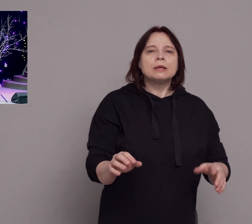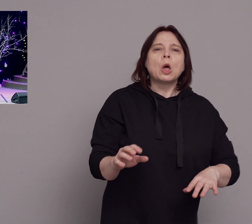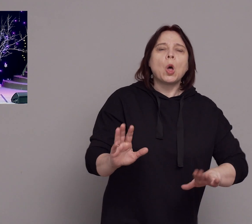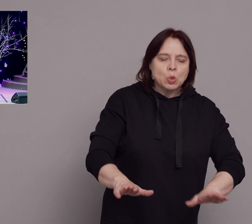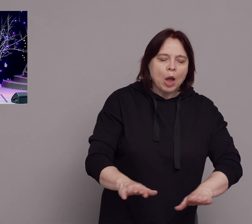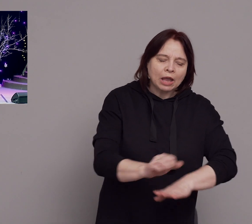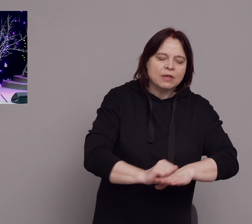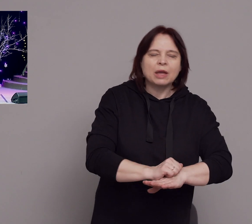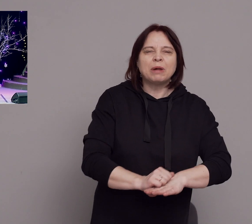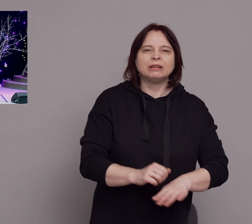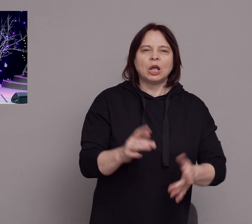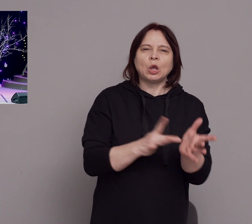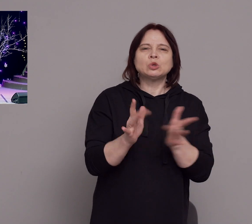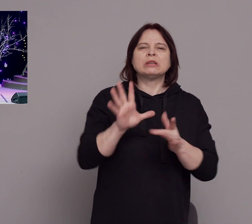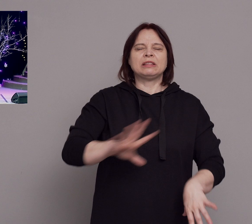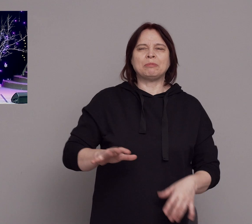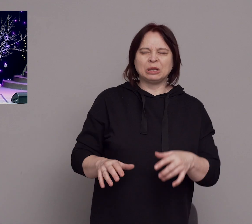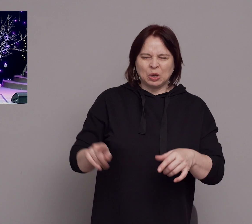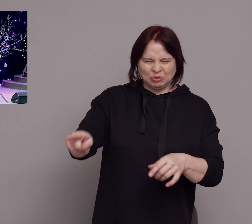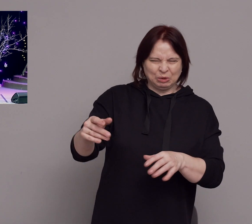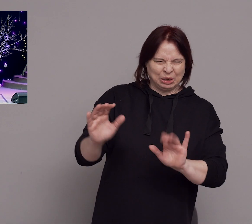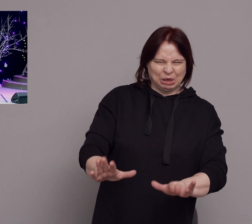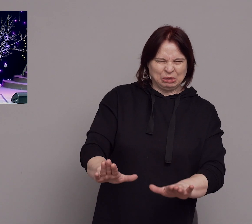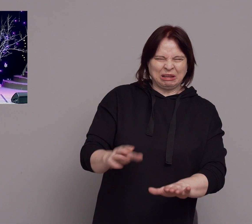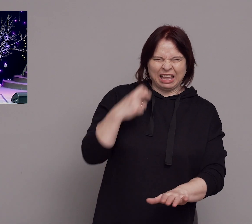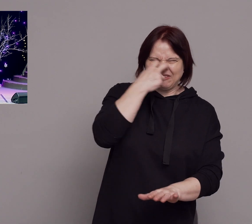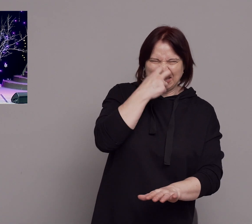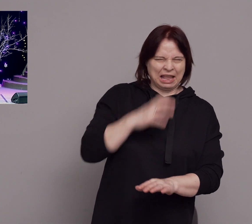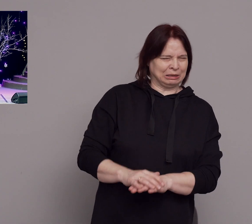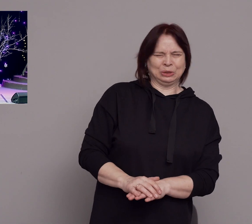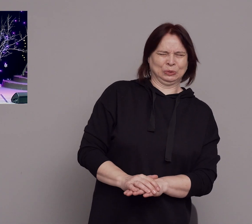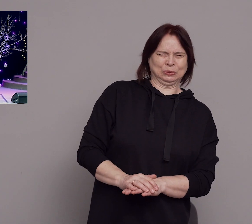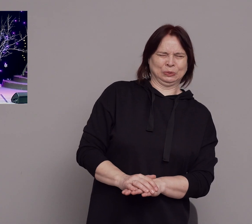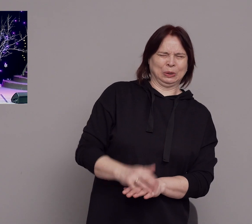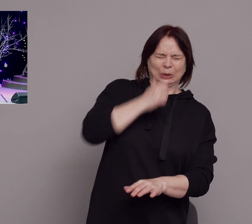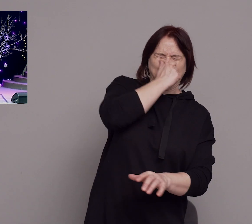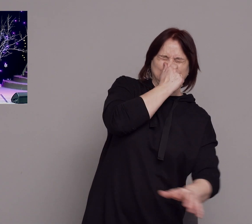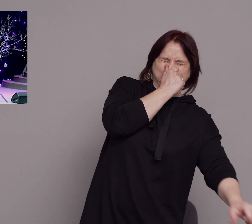будто не хочет чувствовать наш запах, как будто это слишком грязно для него. Нет.